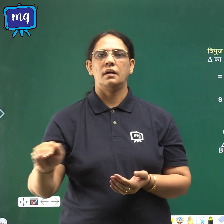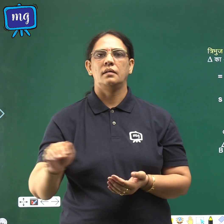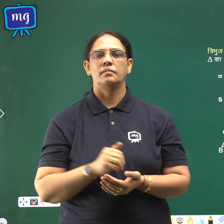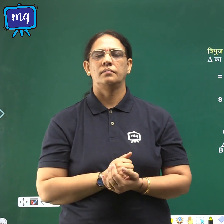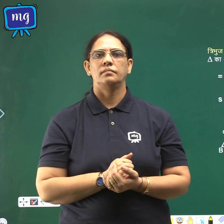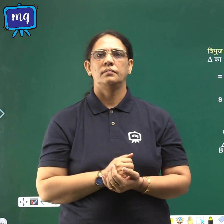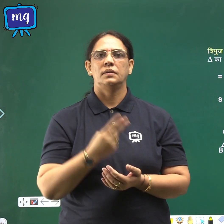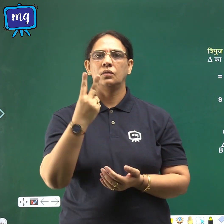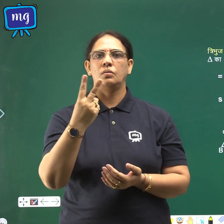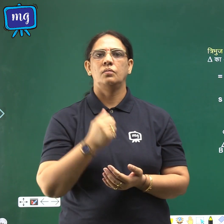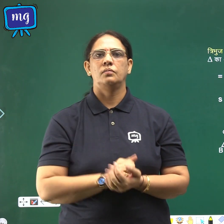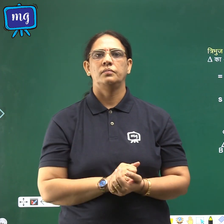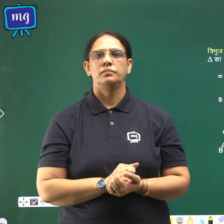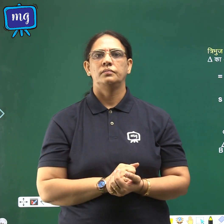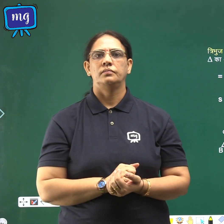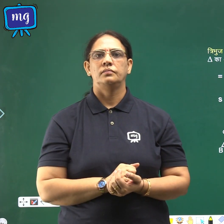2।